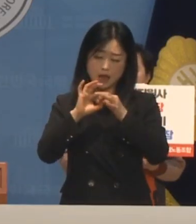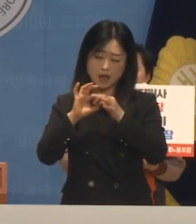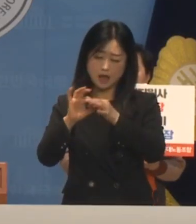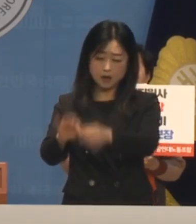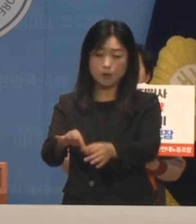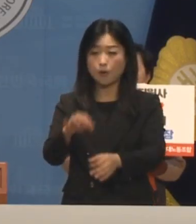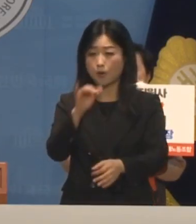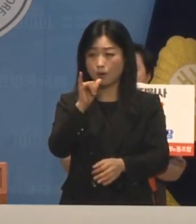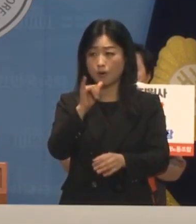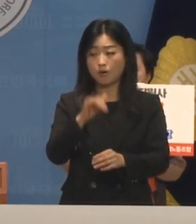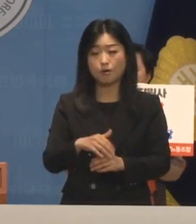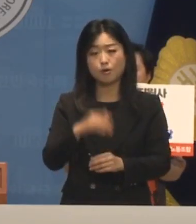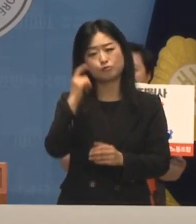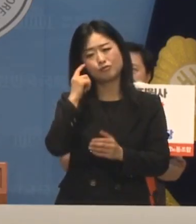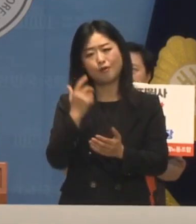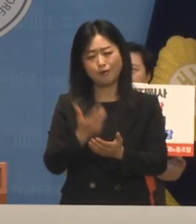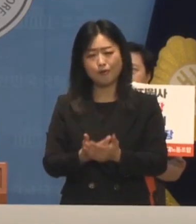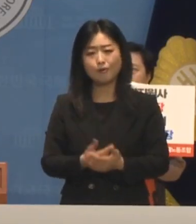몰랐습니다.